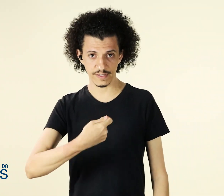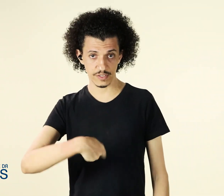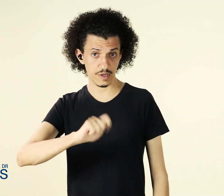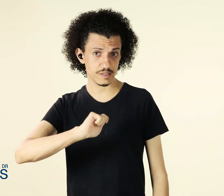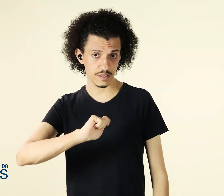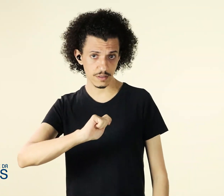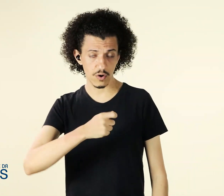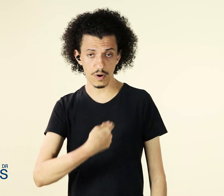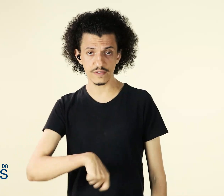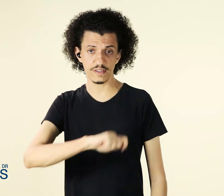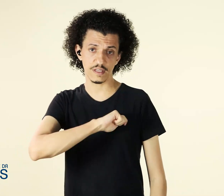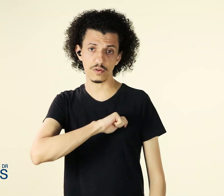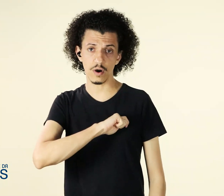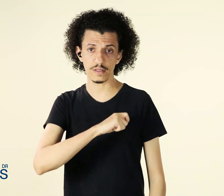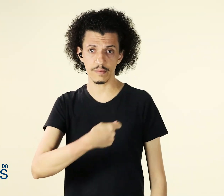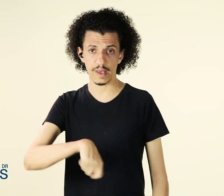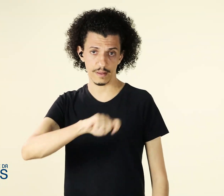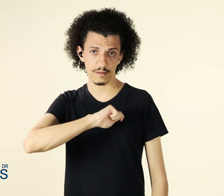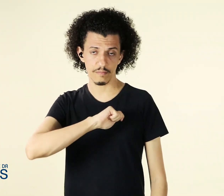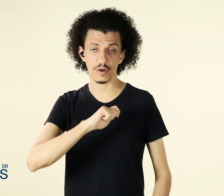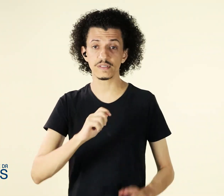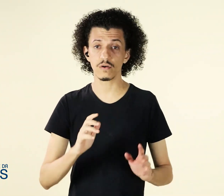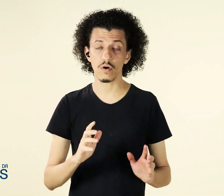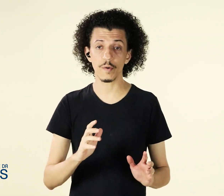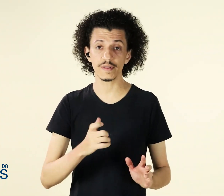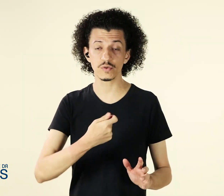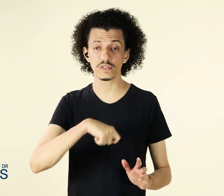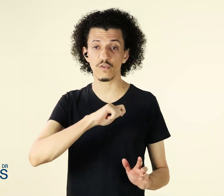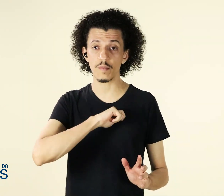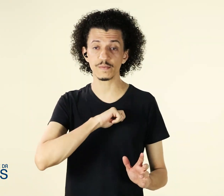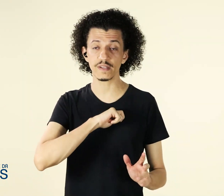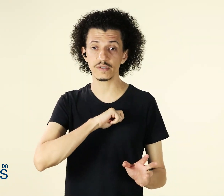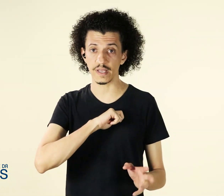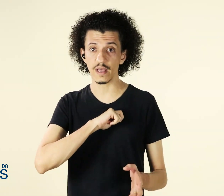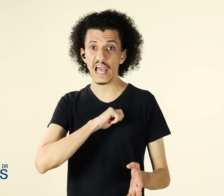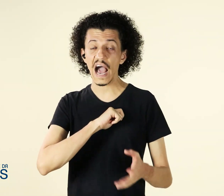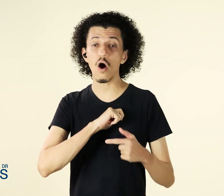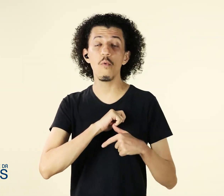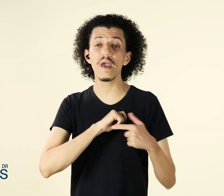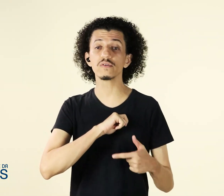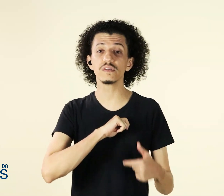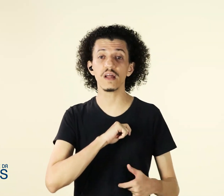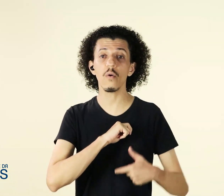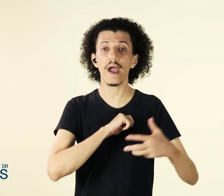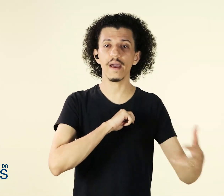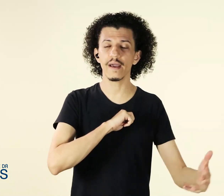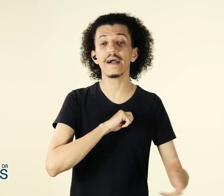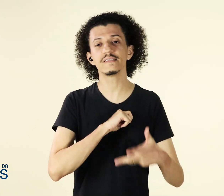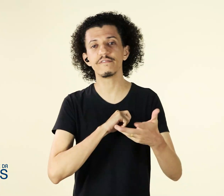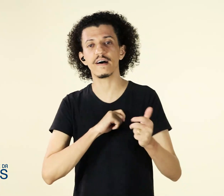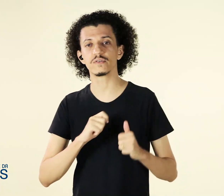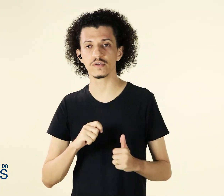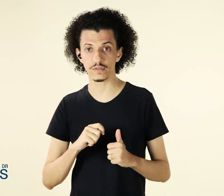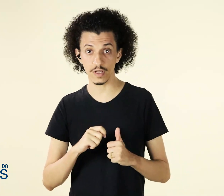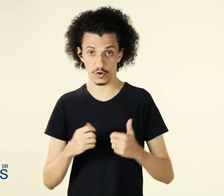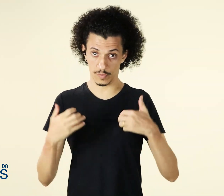só assim, ou às vezes você toca também. Pode ser qualquer uma das duas formas para dizer, o meu sinal é, e aí você faz o seu sinal. No meu